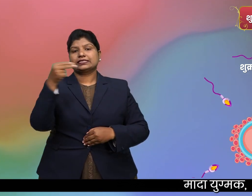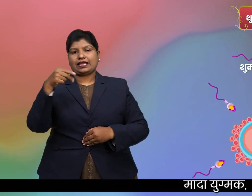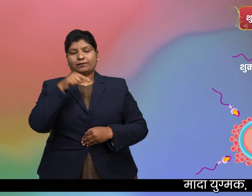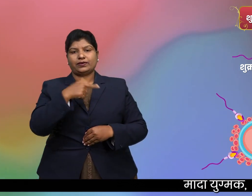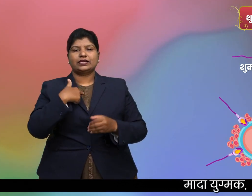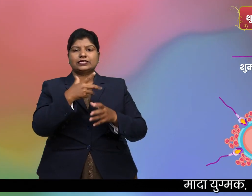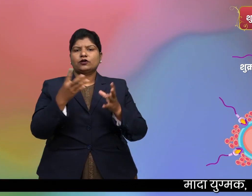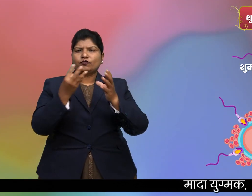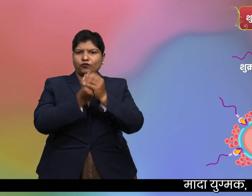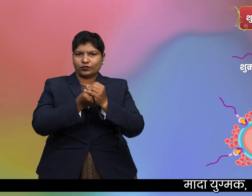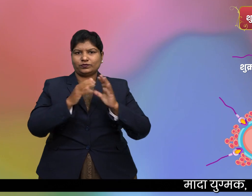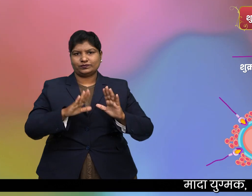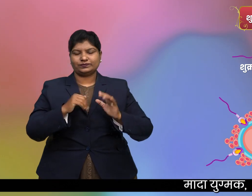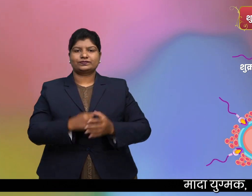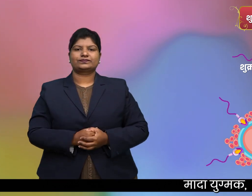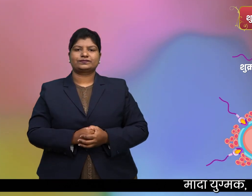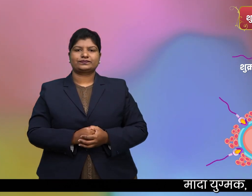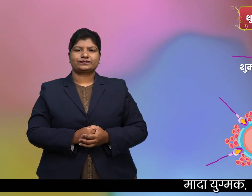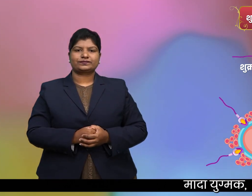मादा युग्मक,